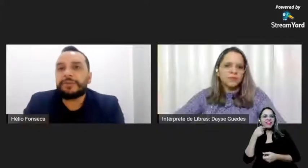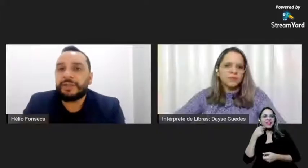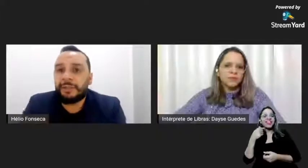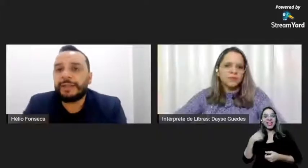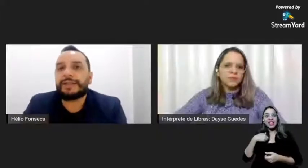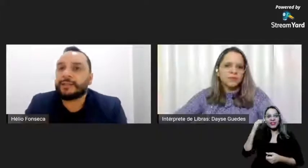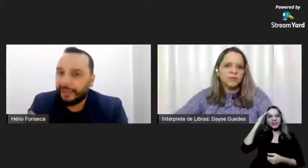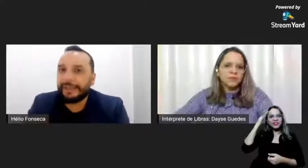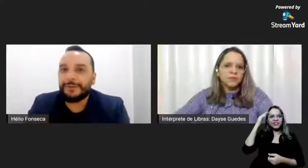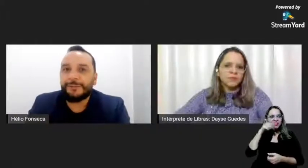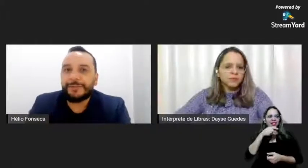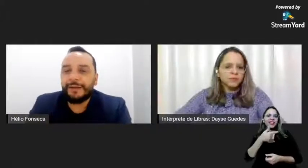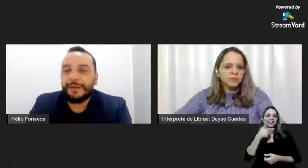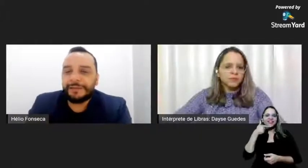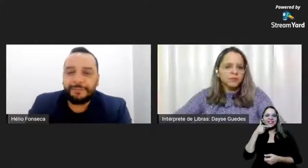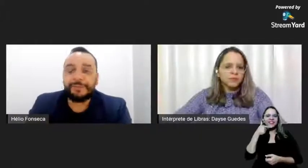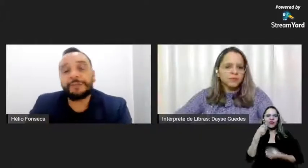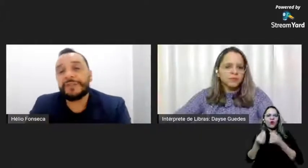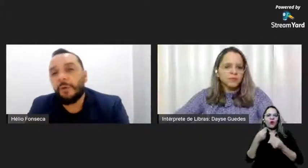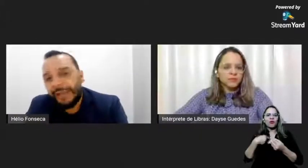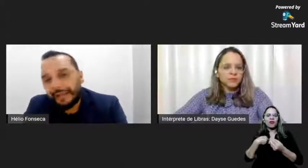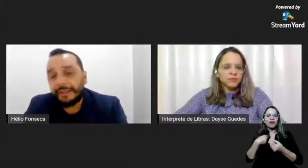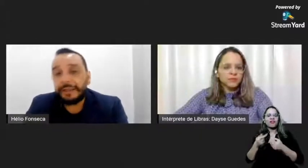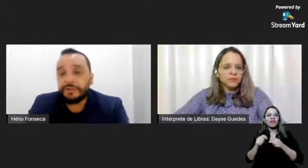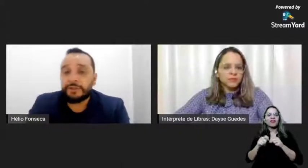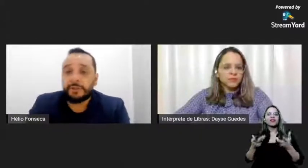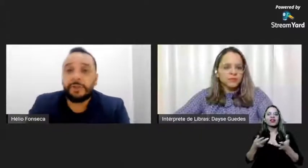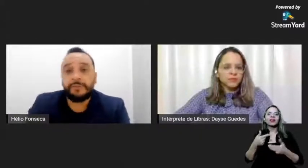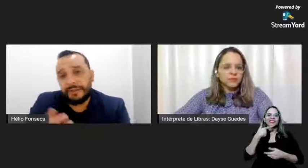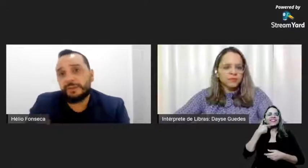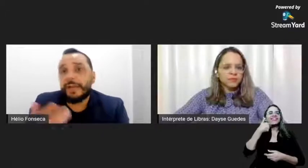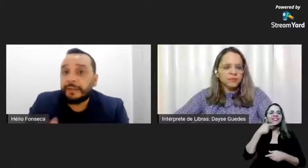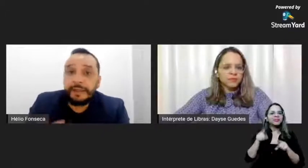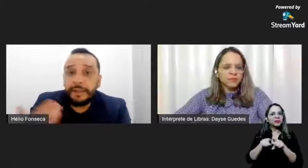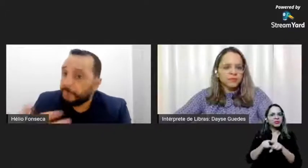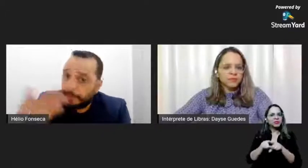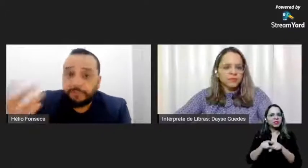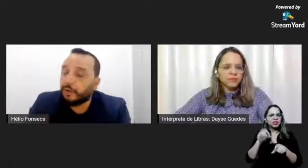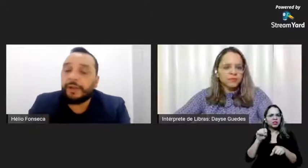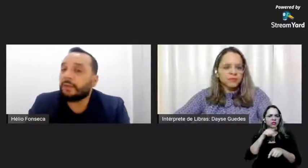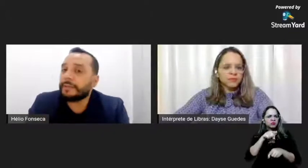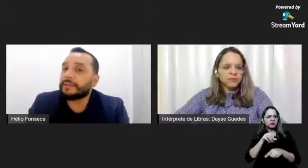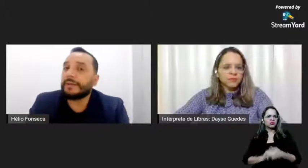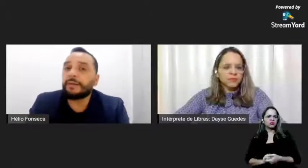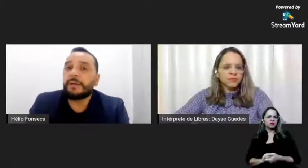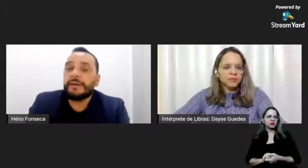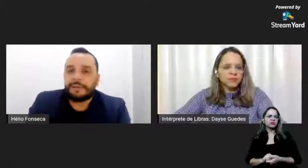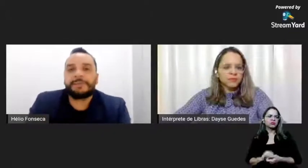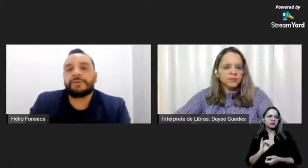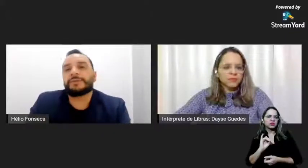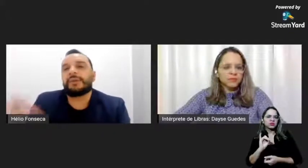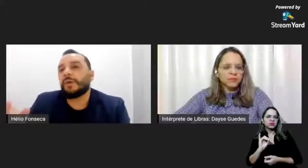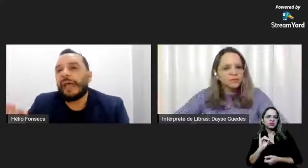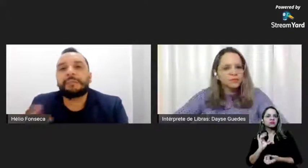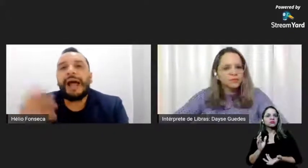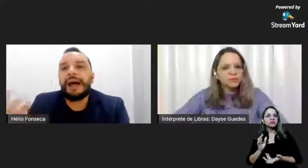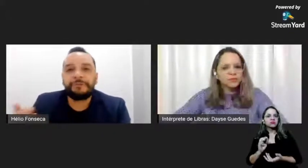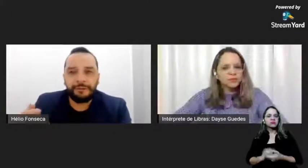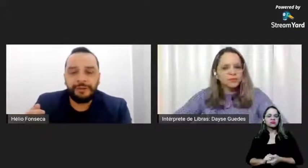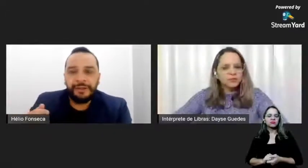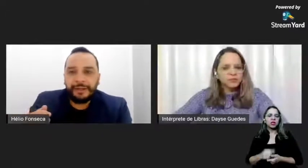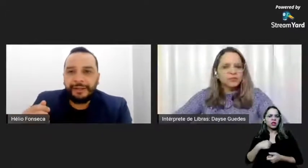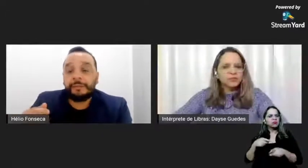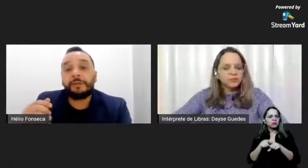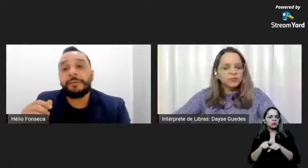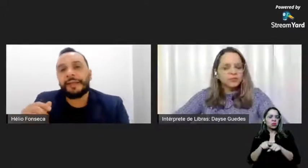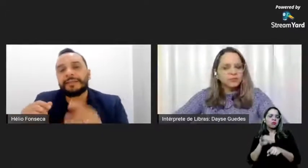isso de que maneira? Sorrindo. Se a pessoa fizer um olá triste, eu vou fazer um olá triste e perguntar o que aconteceu. Se a pessoa fizer um olá